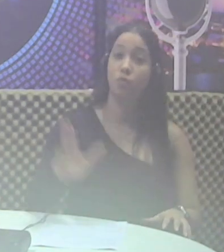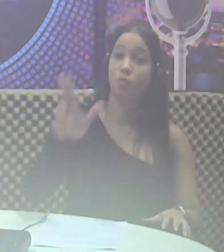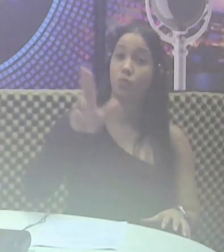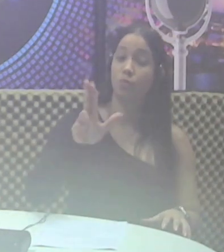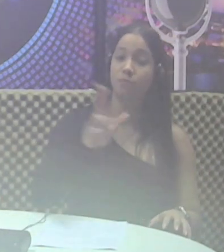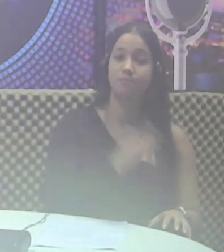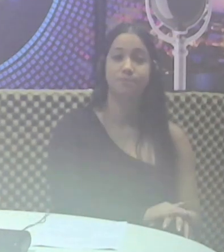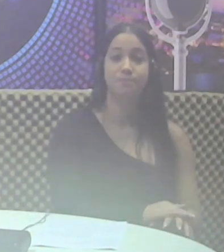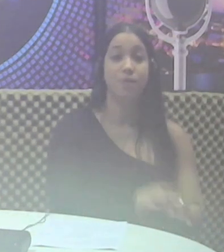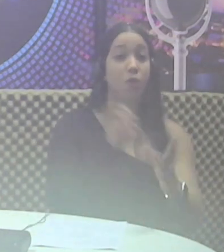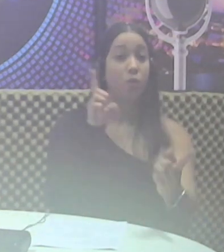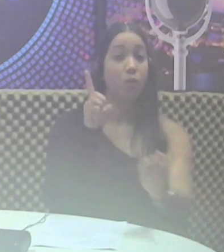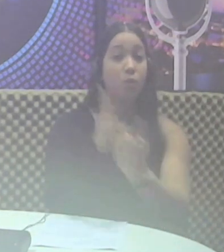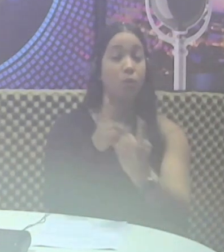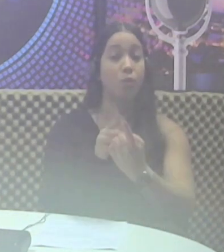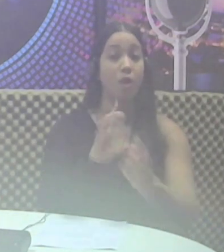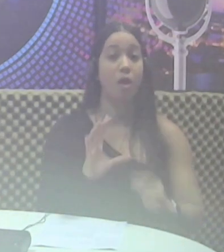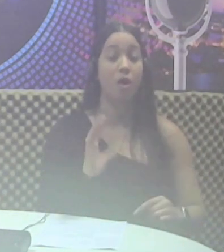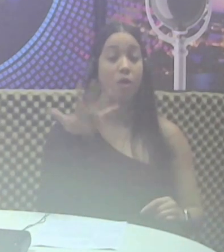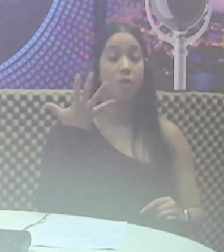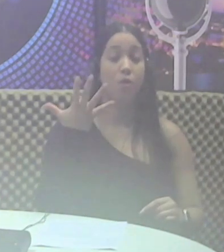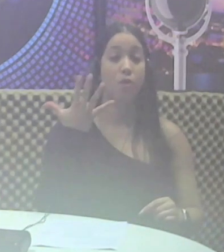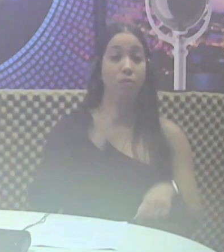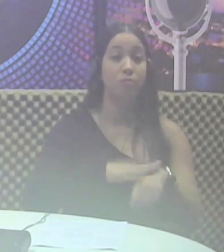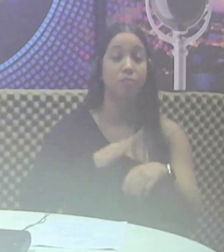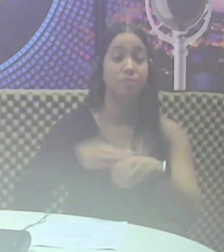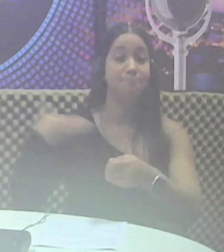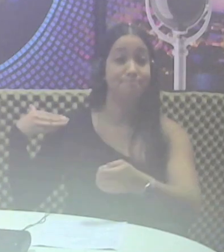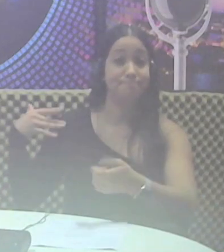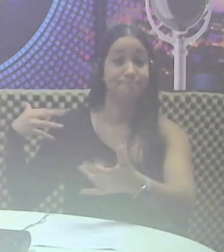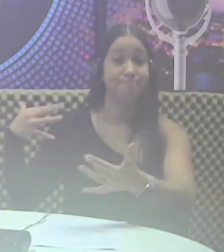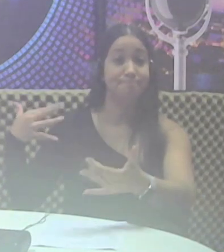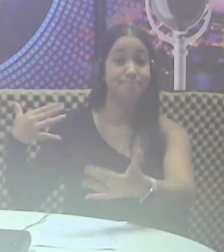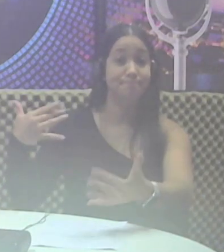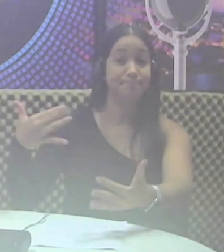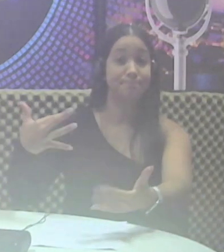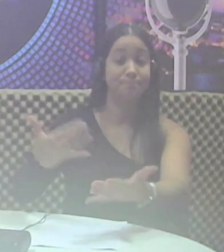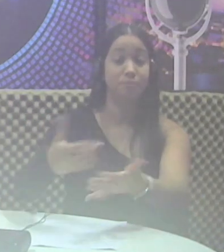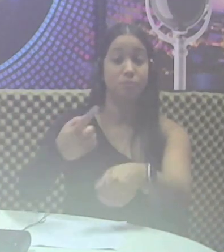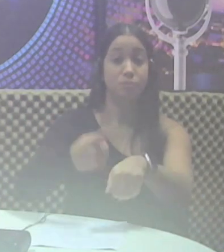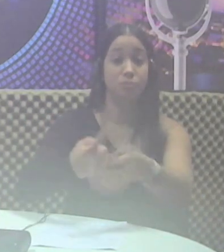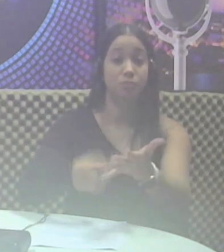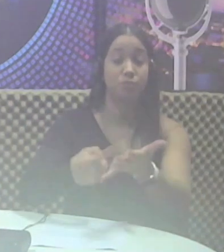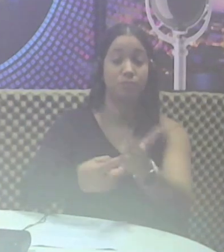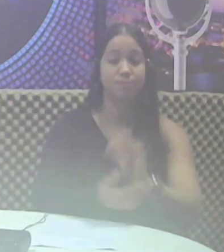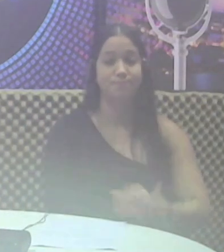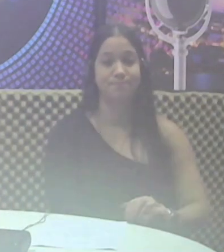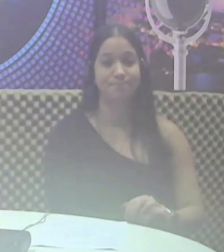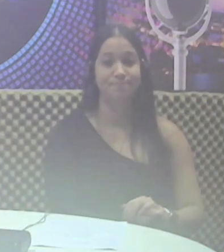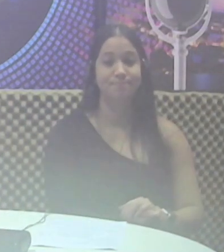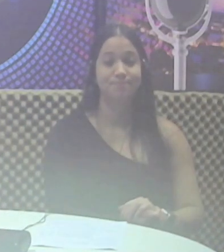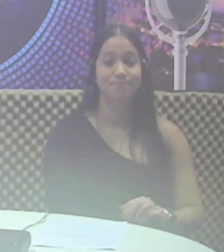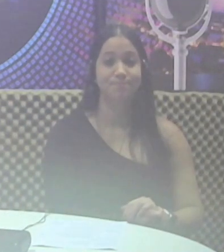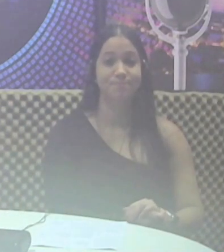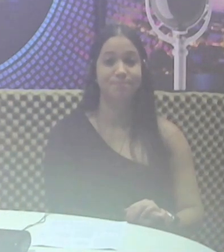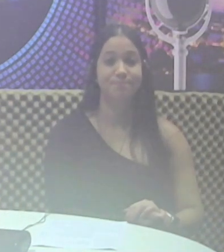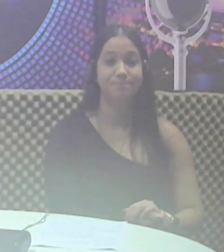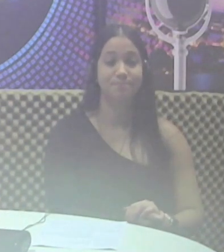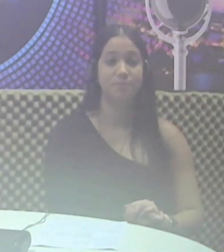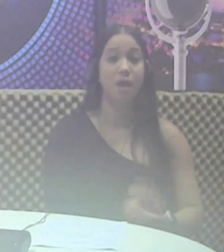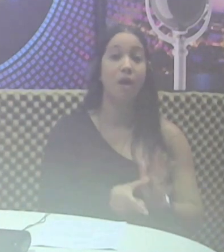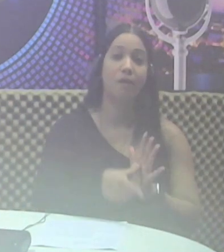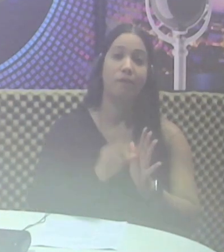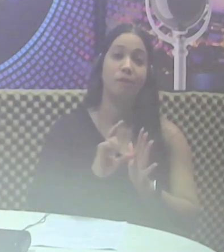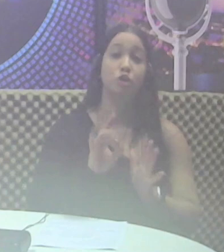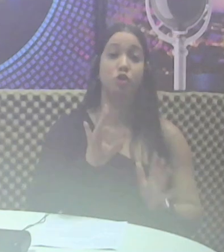O atendimento ocorrerá por ordem cronológica de agendamento. A princípio, o público estava restrito